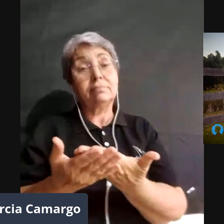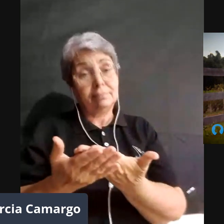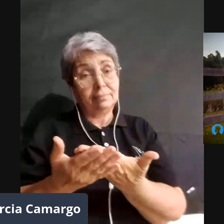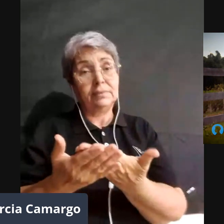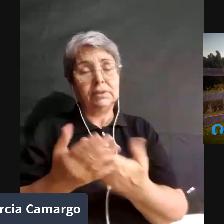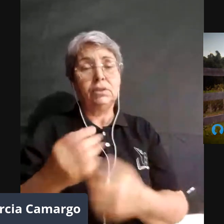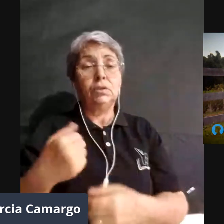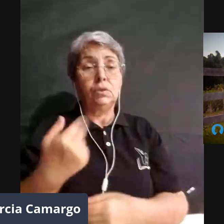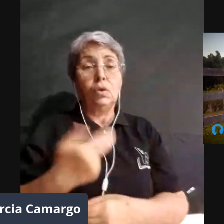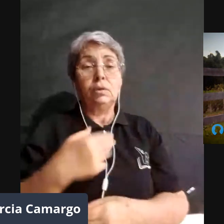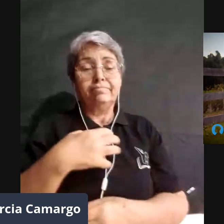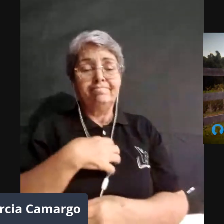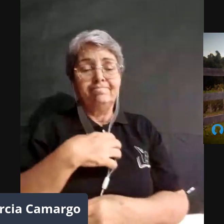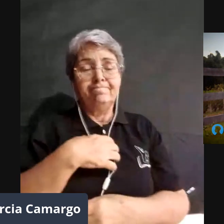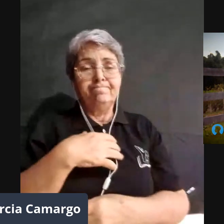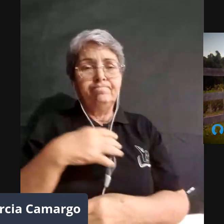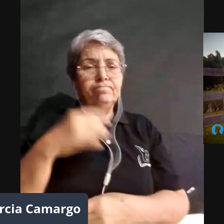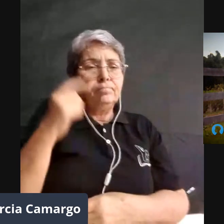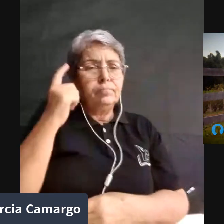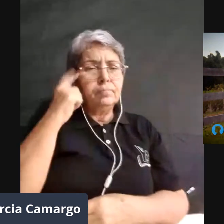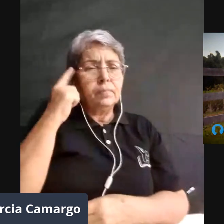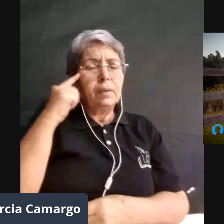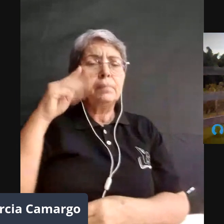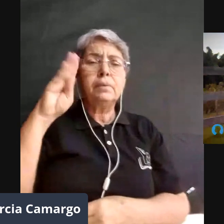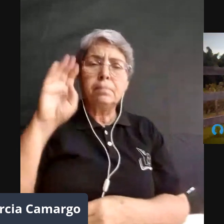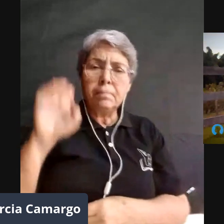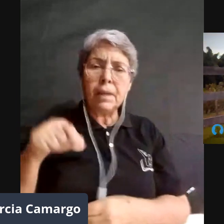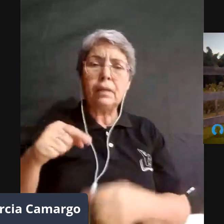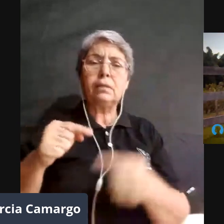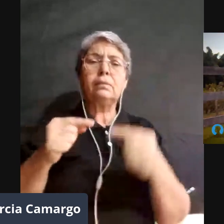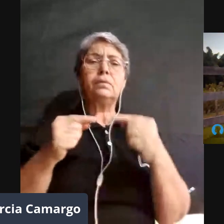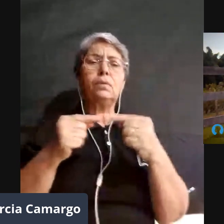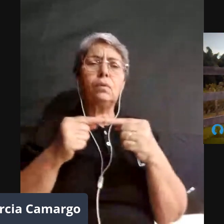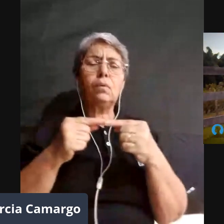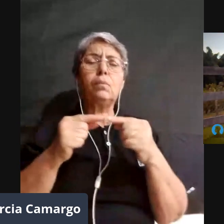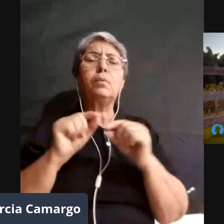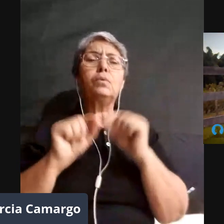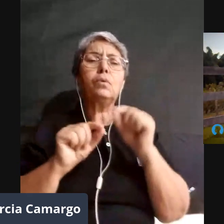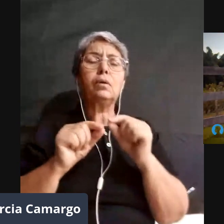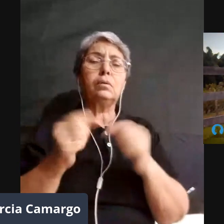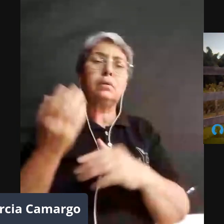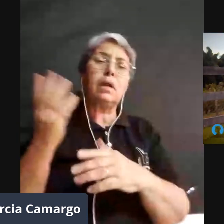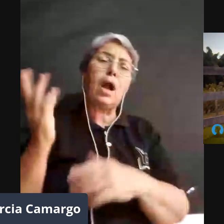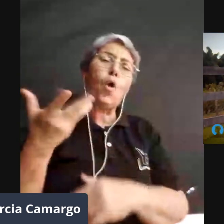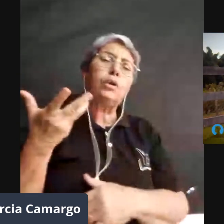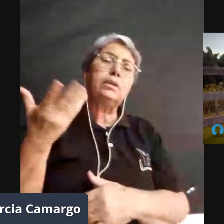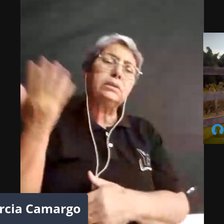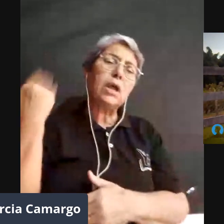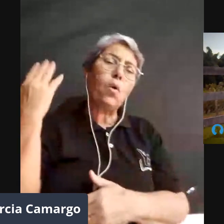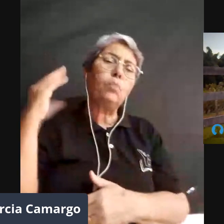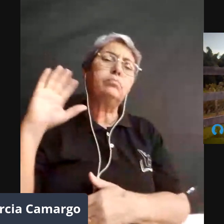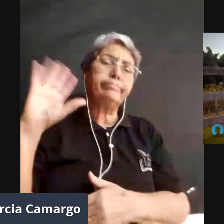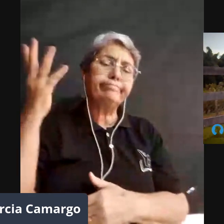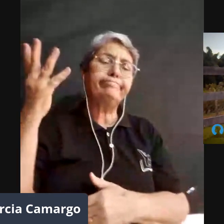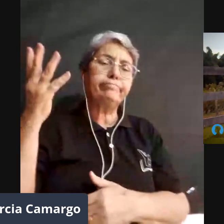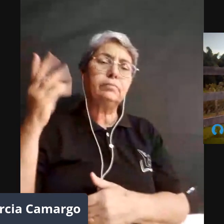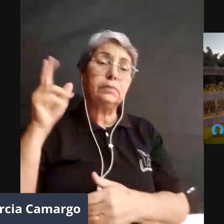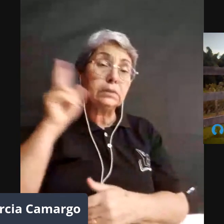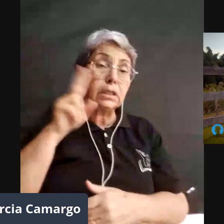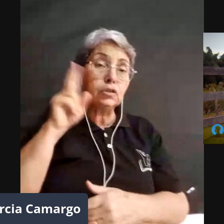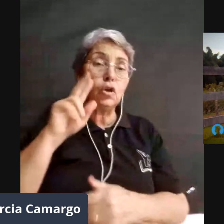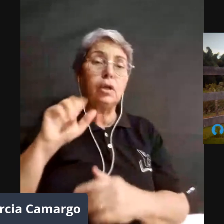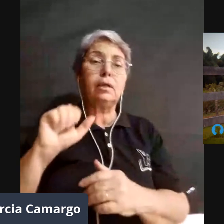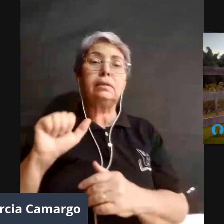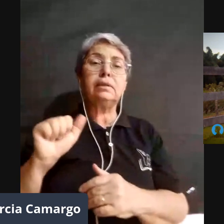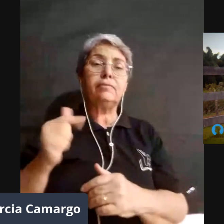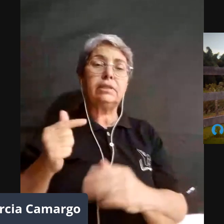nós considerássemos a possibilidade de o episódio de 1888 de nossa história estar nas